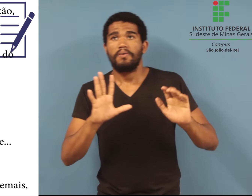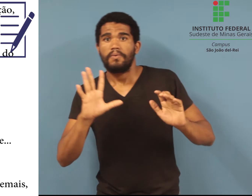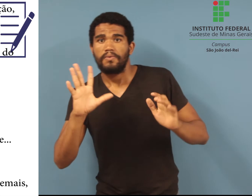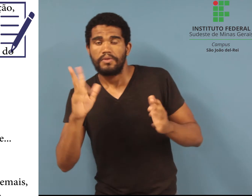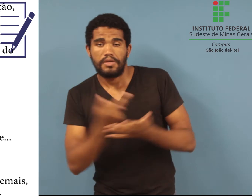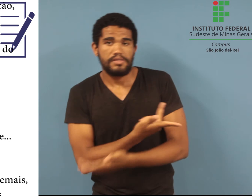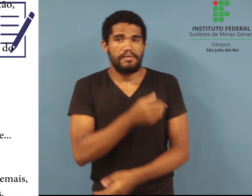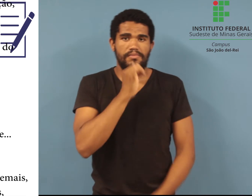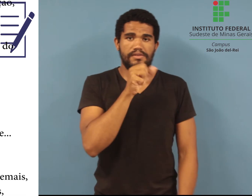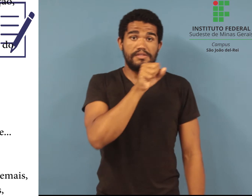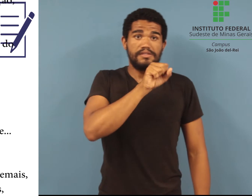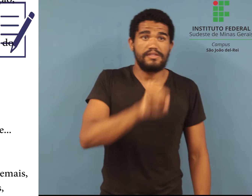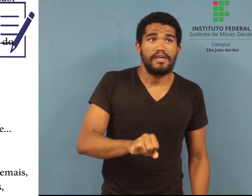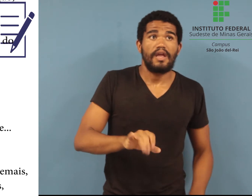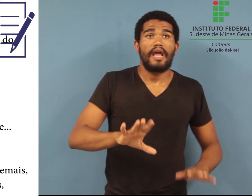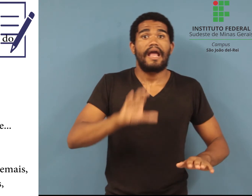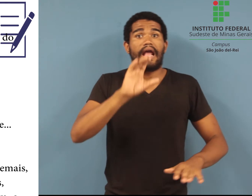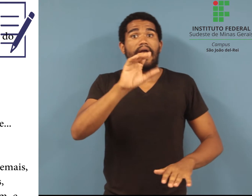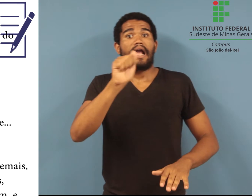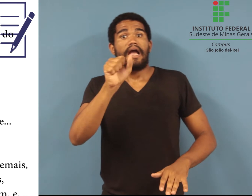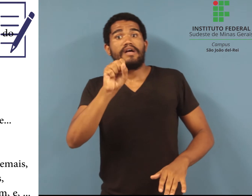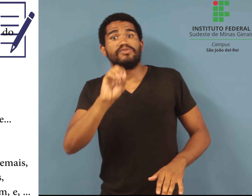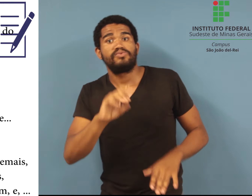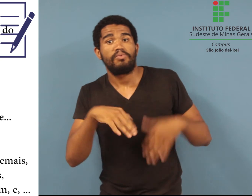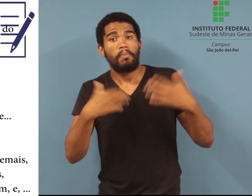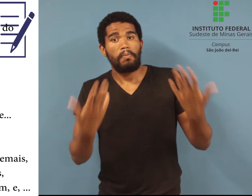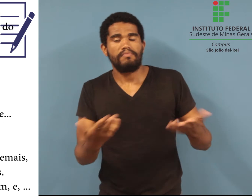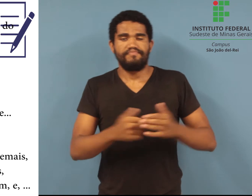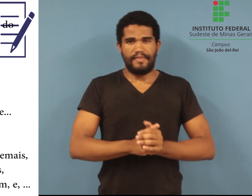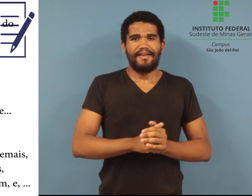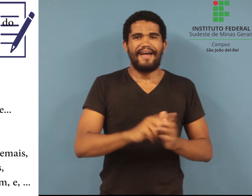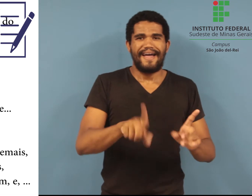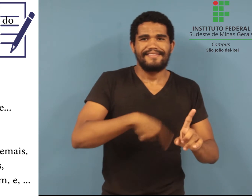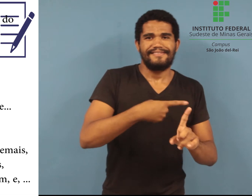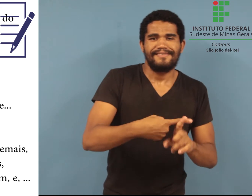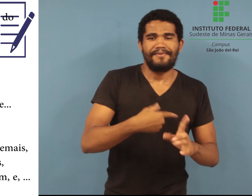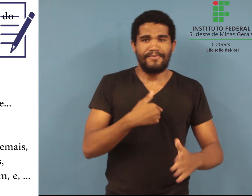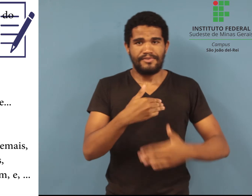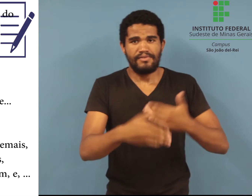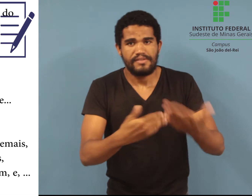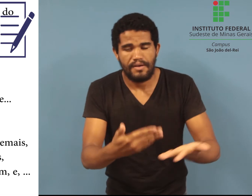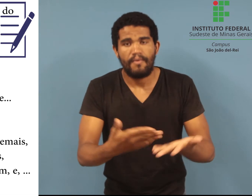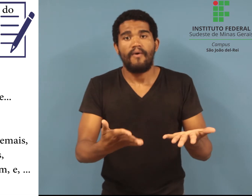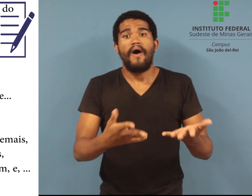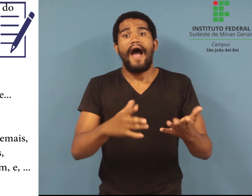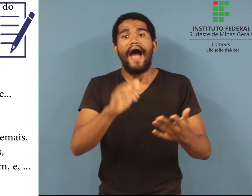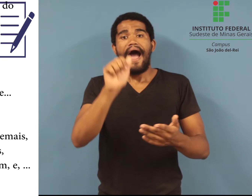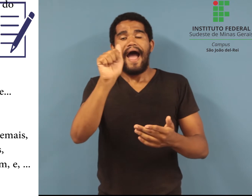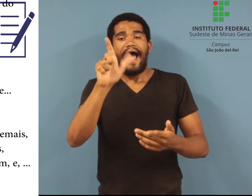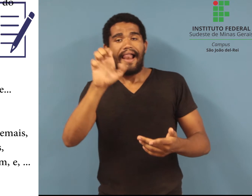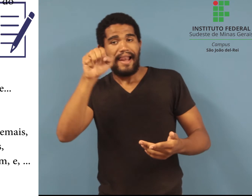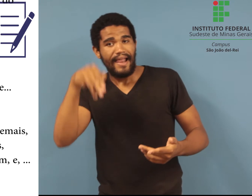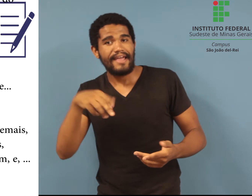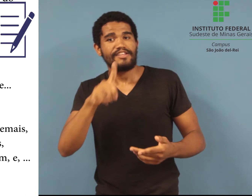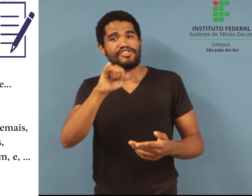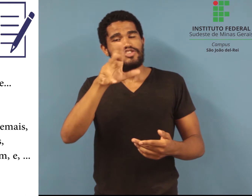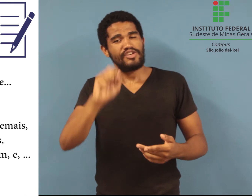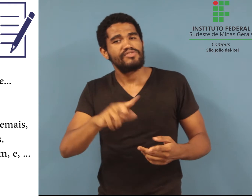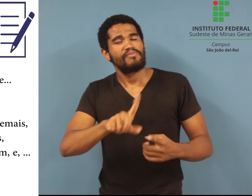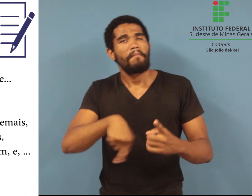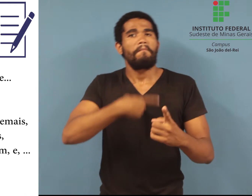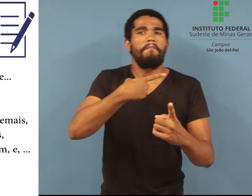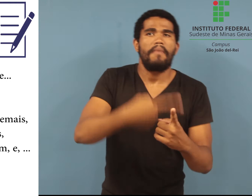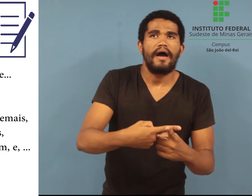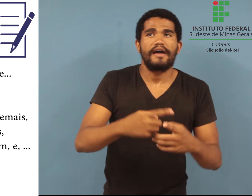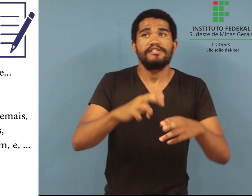caso, eventualmente. Adição, continuação. Além disso, demais, ademais, outro sim,